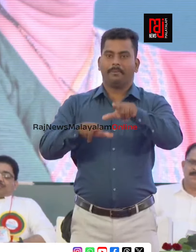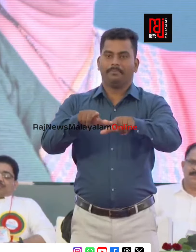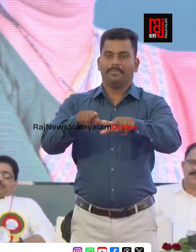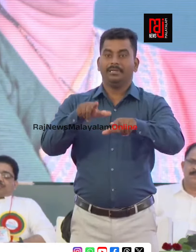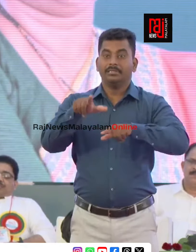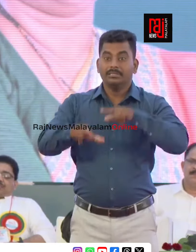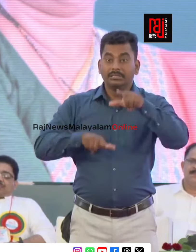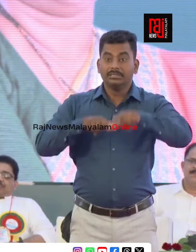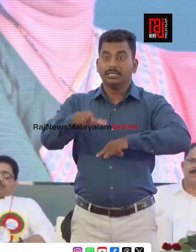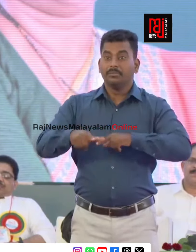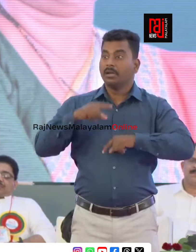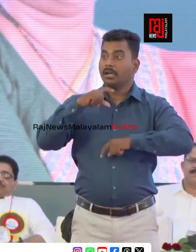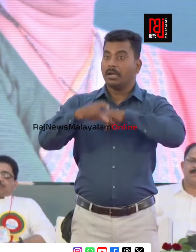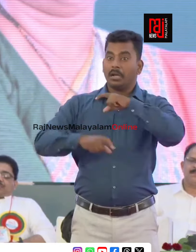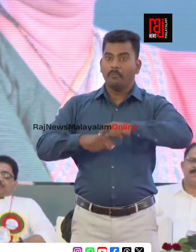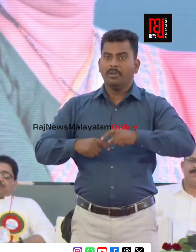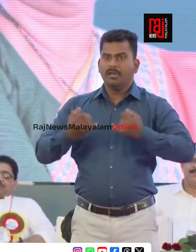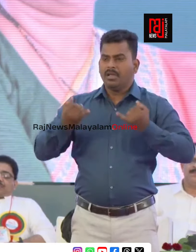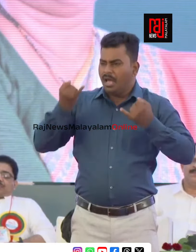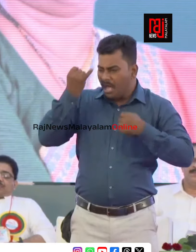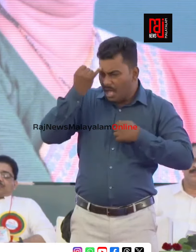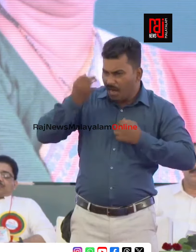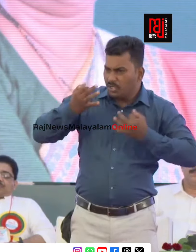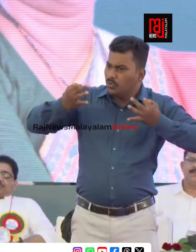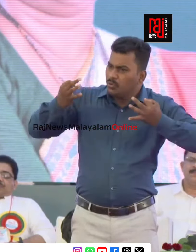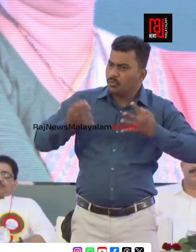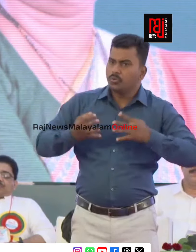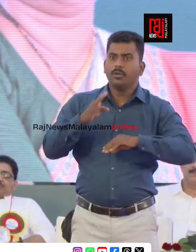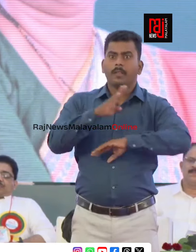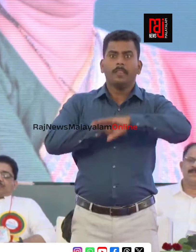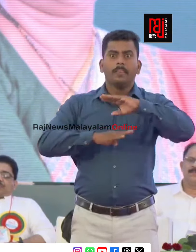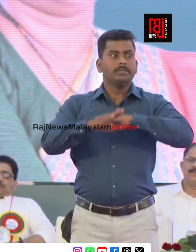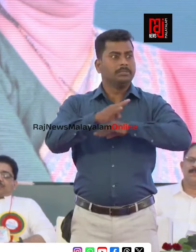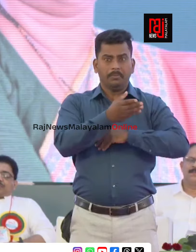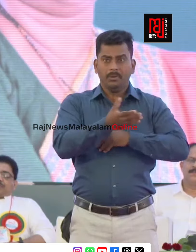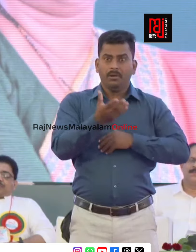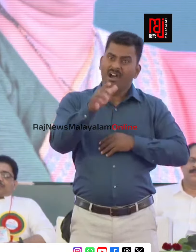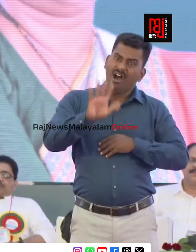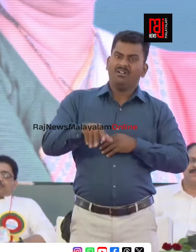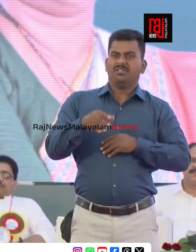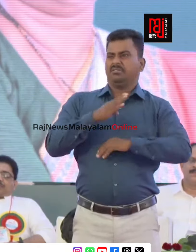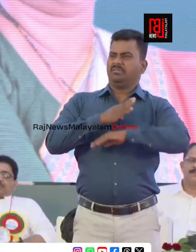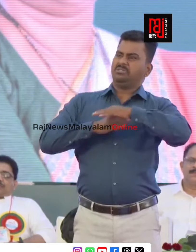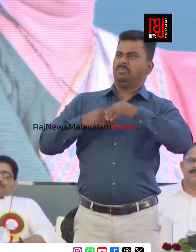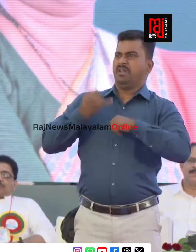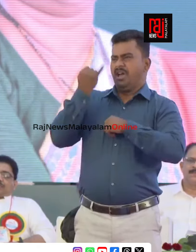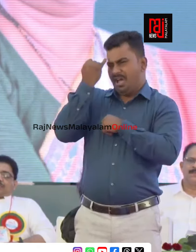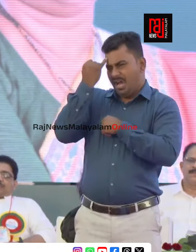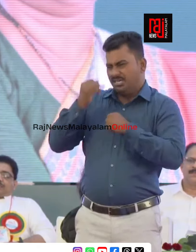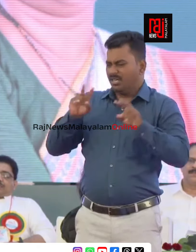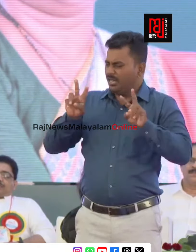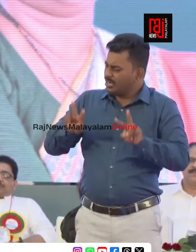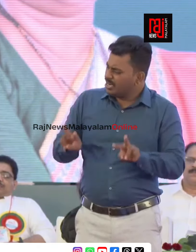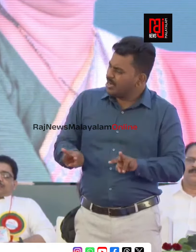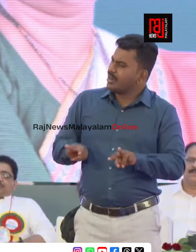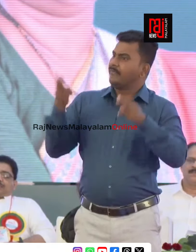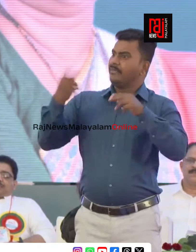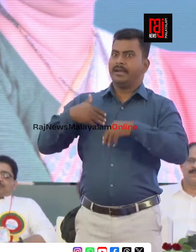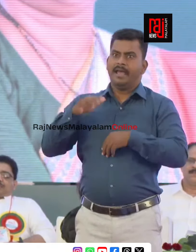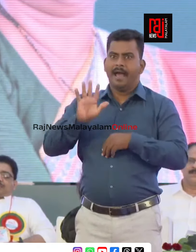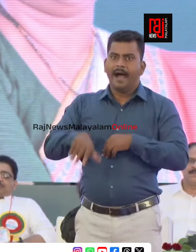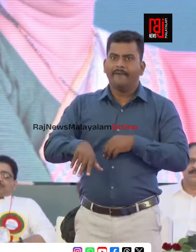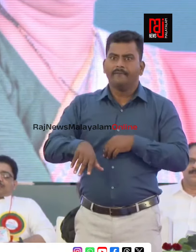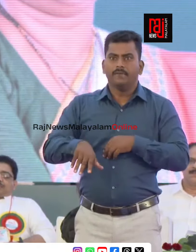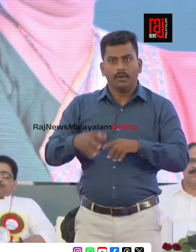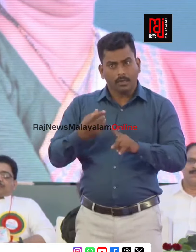ഇന്ത്യയിലെ ഏറ്റവും മികച്ച സ്റ്റാർട്ടപ്പ് സൗഹൃദ അന്തരീക്ഷം നമ്മുടെ സംസ്ഥാനത്താണ് നിലനിൽക്കുന്നത്.